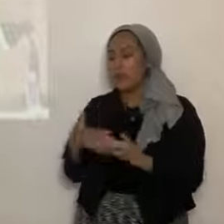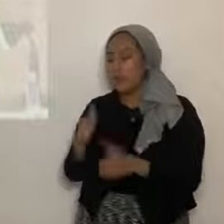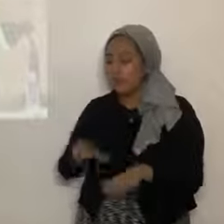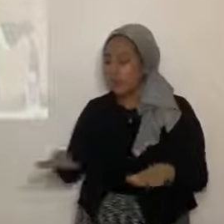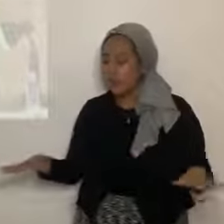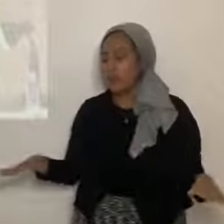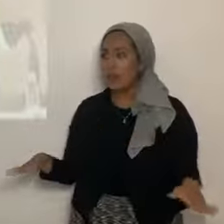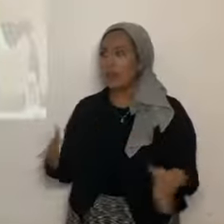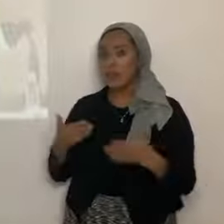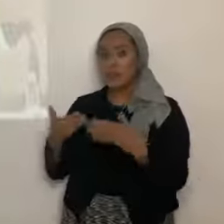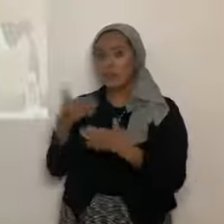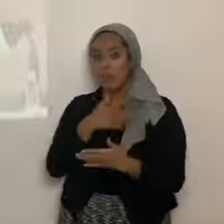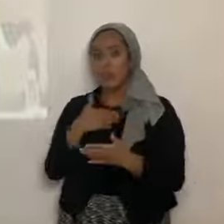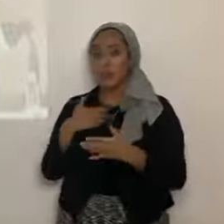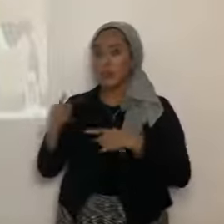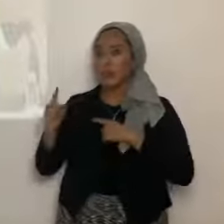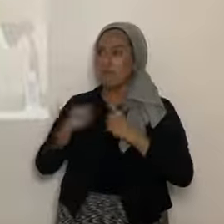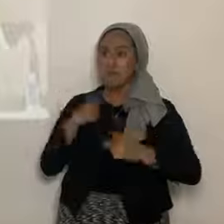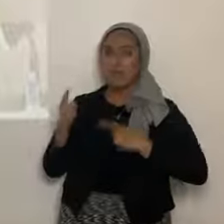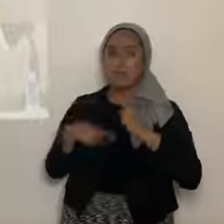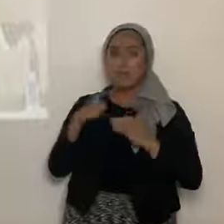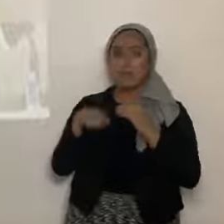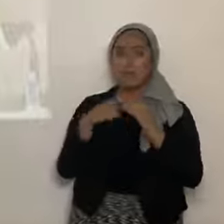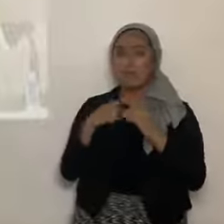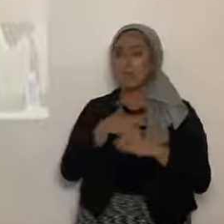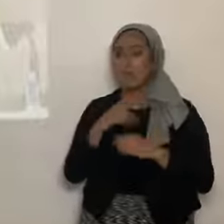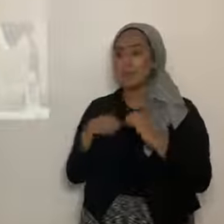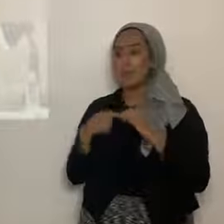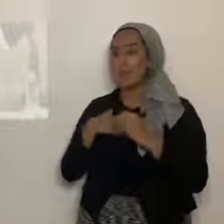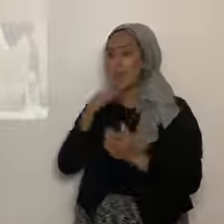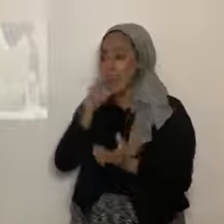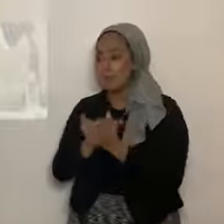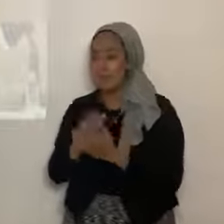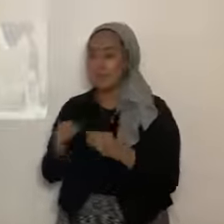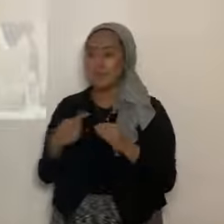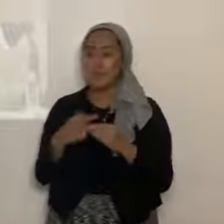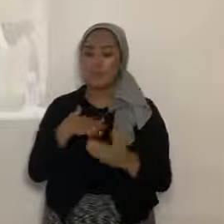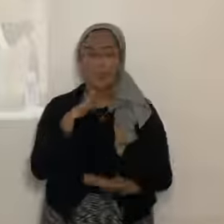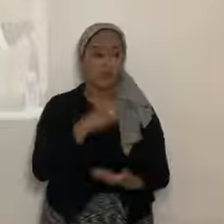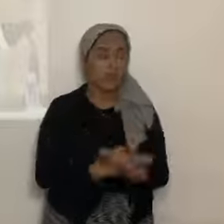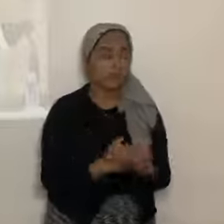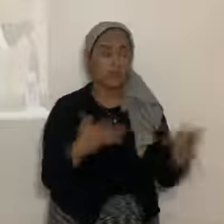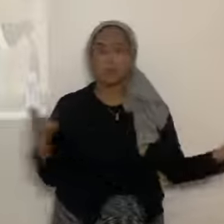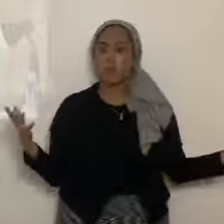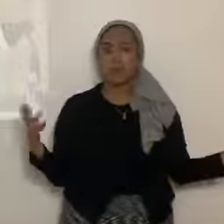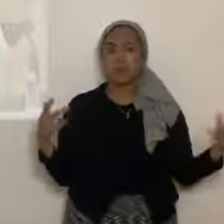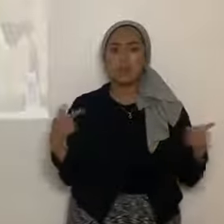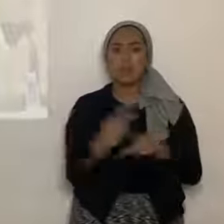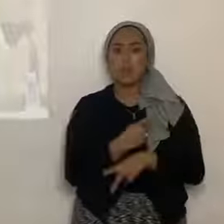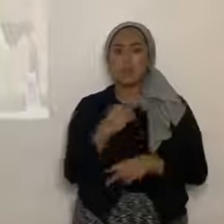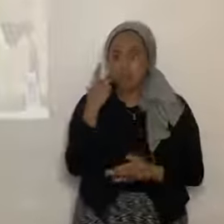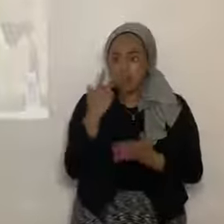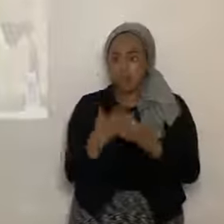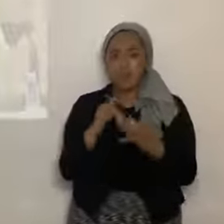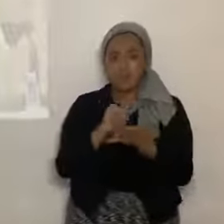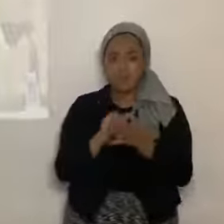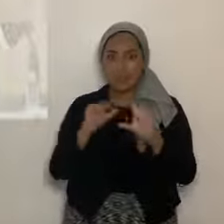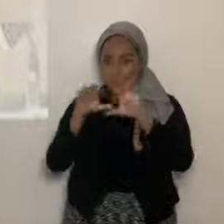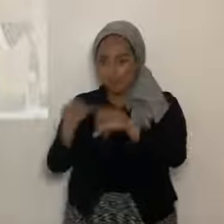unas puñaladas hablando mal de mí, de mi esposa, de mis hijas, terrible. Vamos a ver que eso alcanza hasta la familia. Es